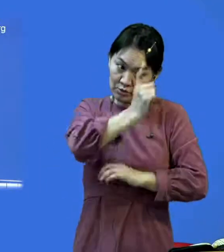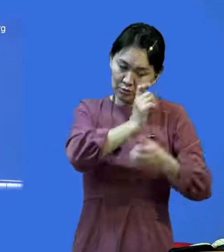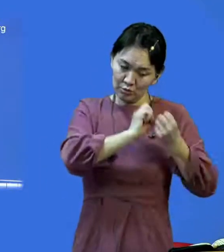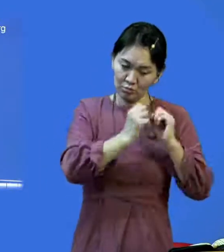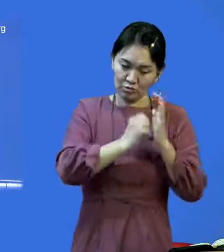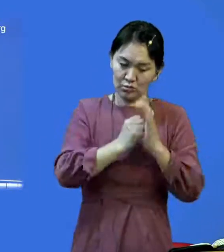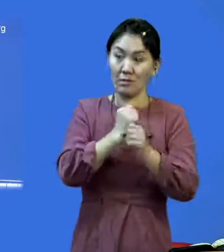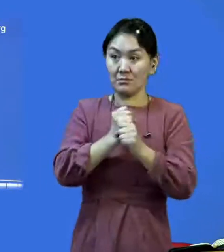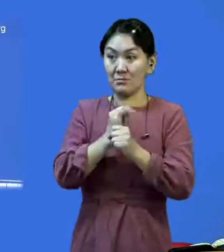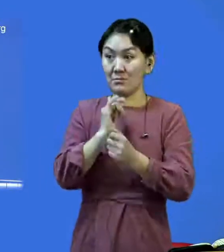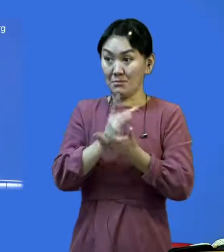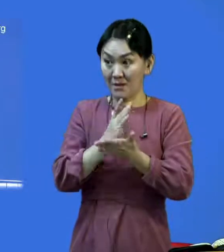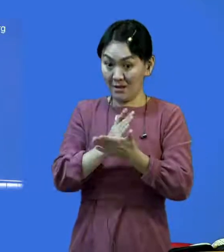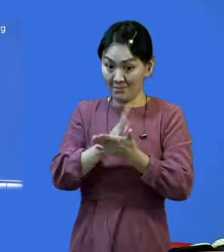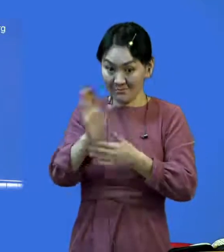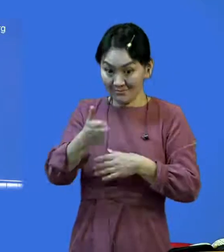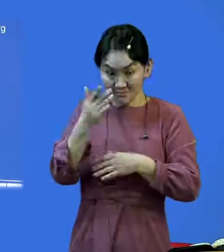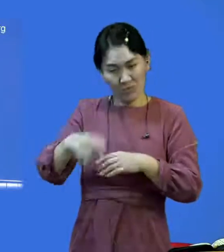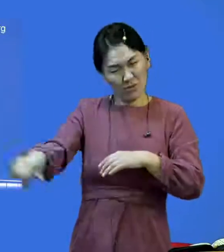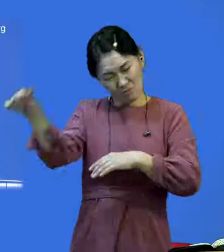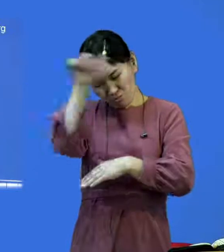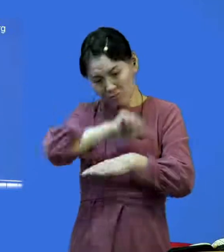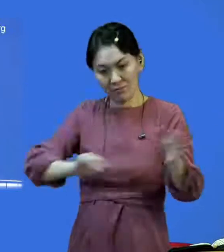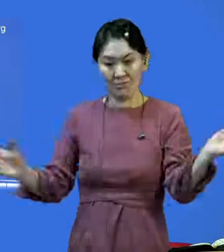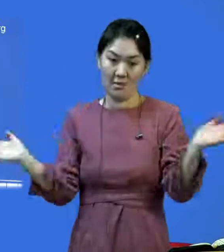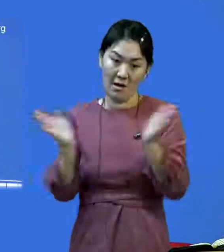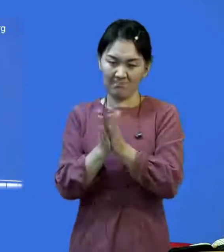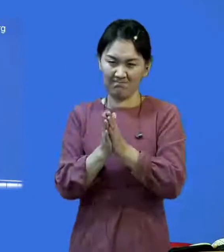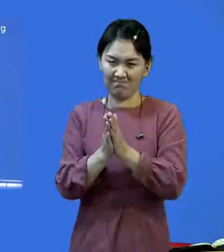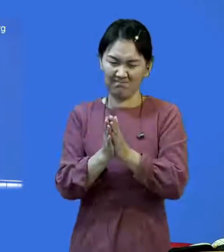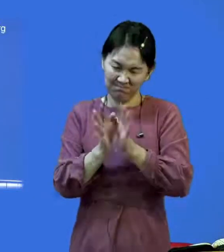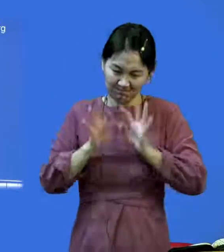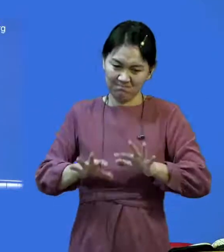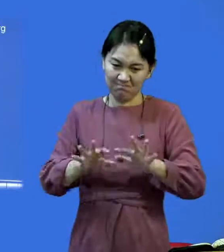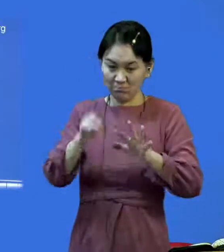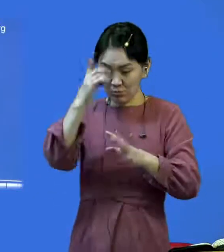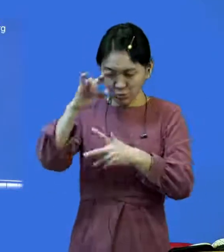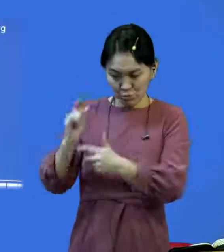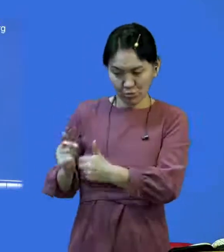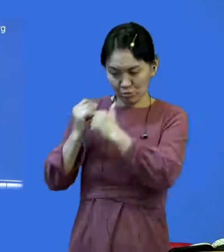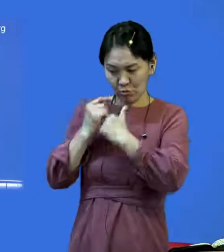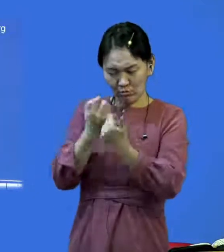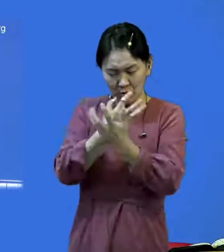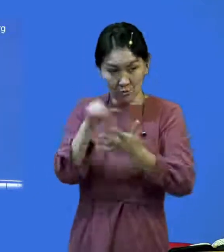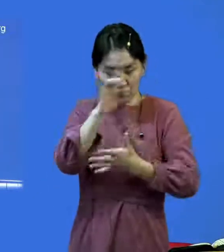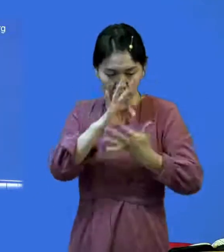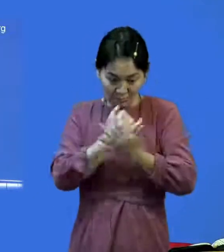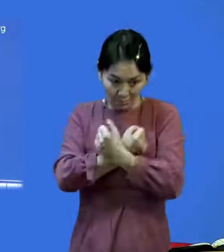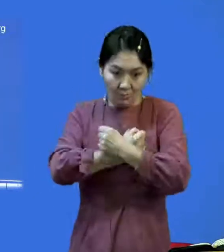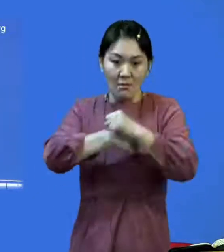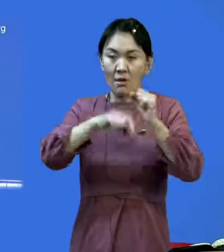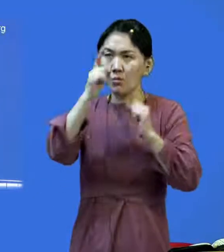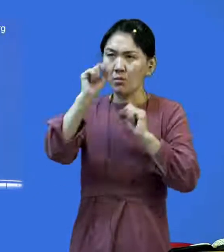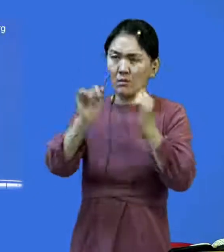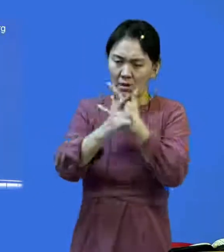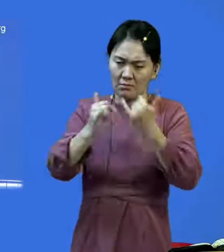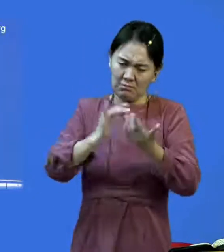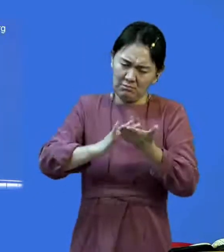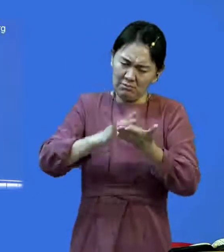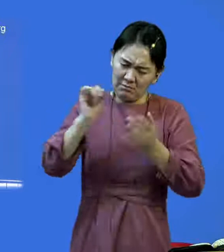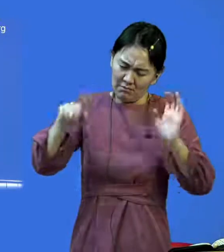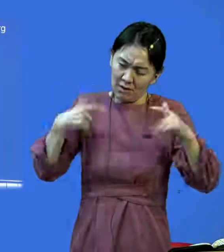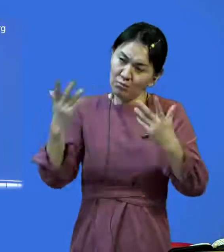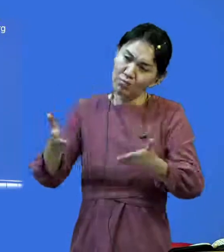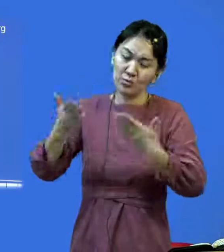байна. Тэгвэл энэ удаа бүгд хамтдаа зэрэг хөдлөөд Бурхан тусалж олон хүмүүс аврагснаар Бурхан дагу алдар суу баяр